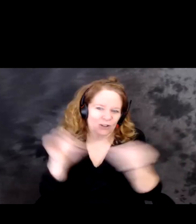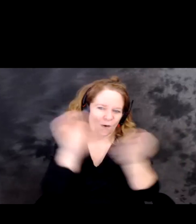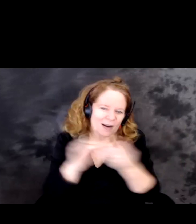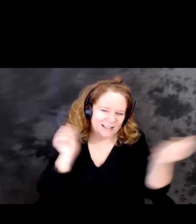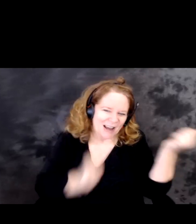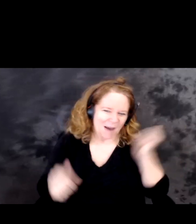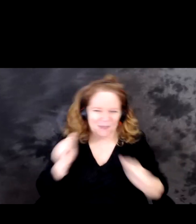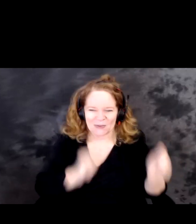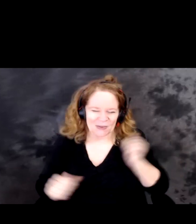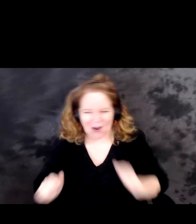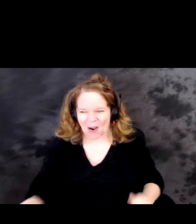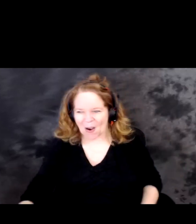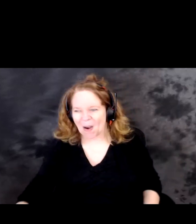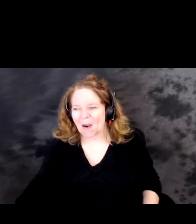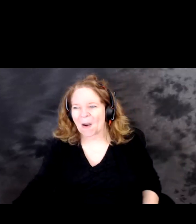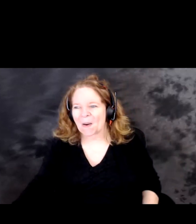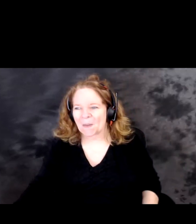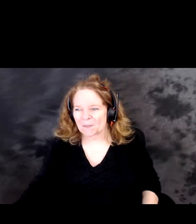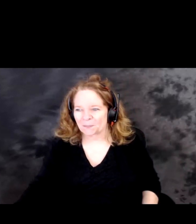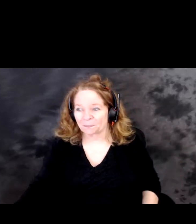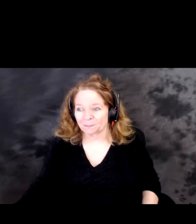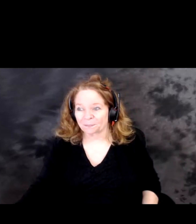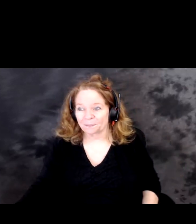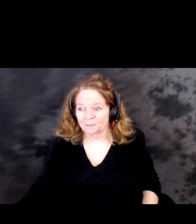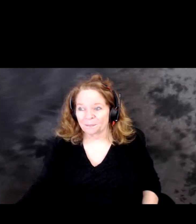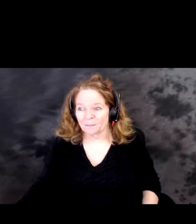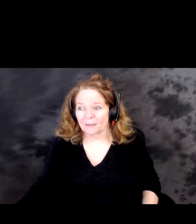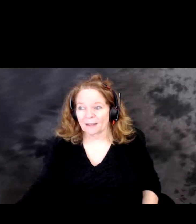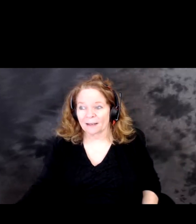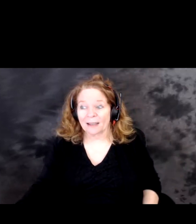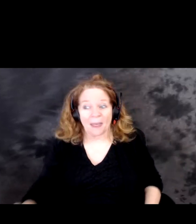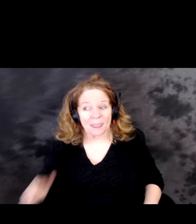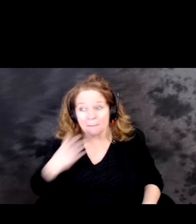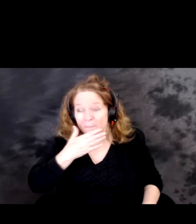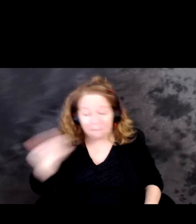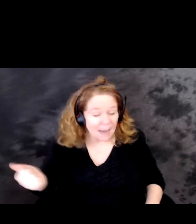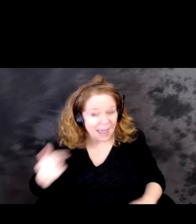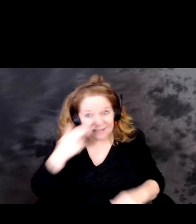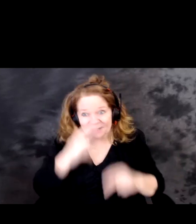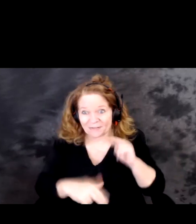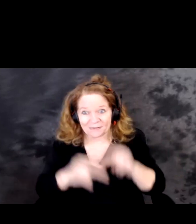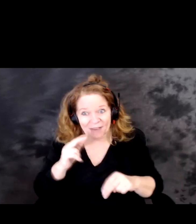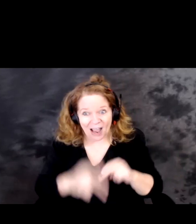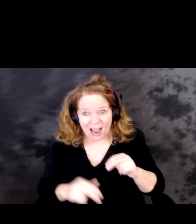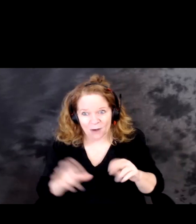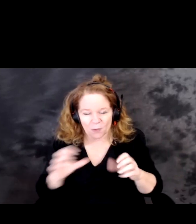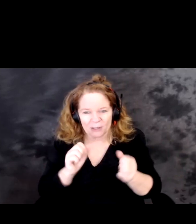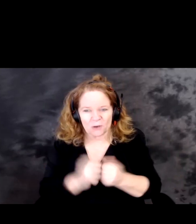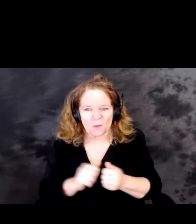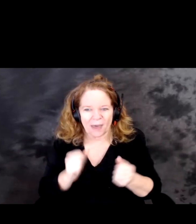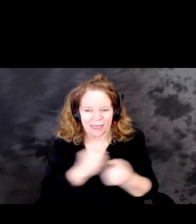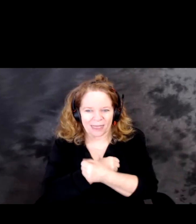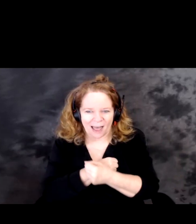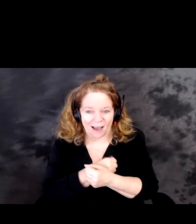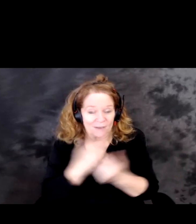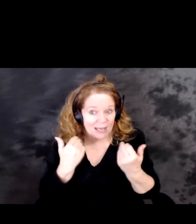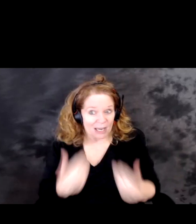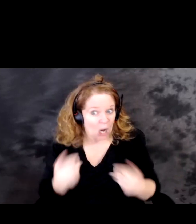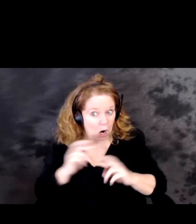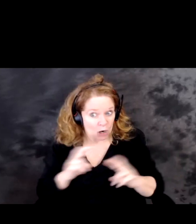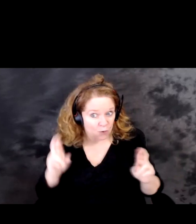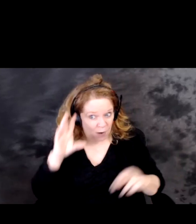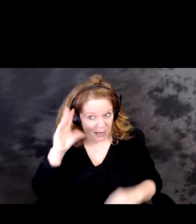encanta tenerlos aquí en este espectáculo del cuento para divertirnos. Y lo hacemos con tanto